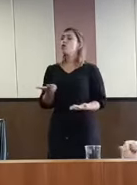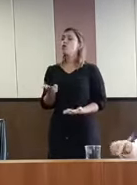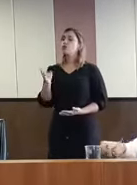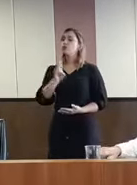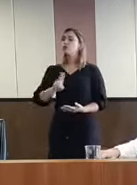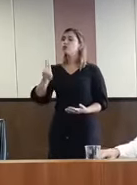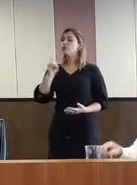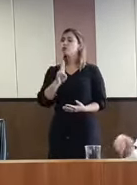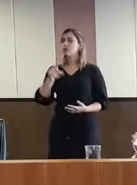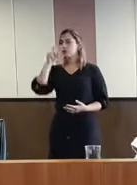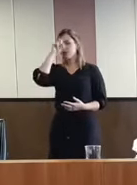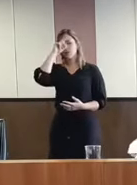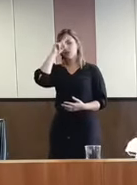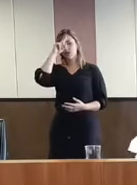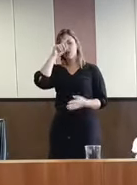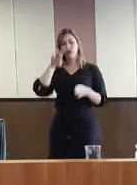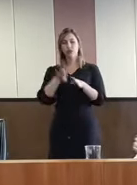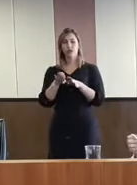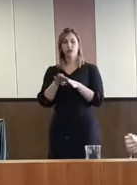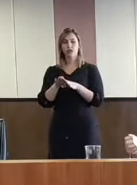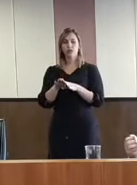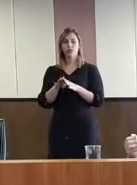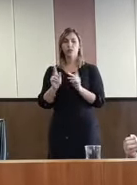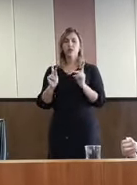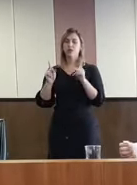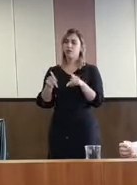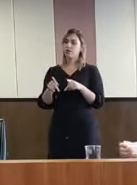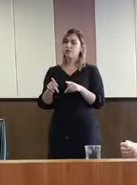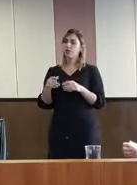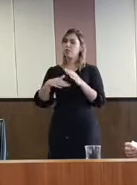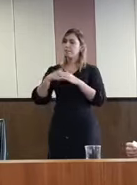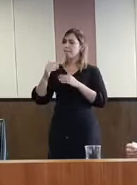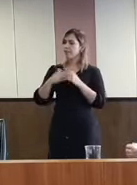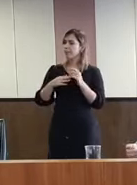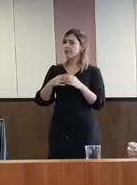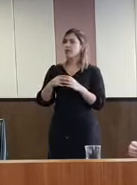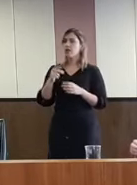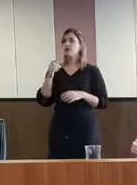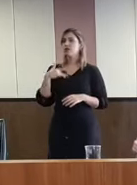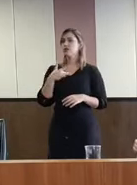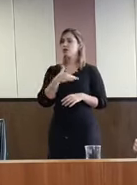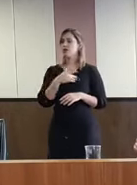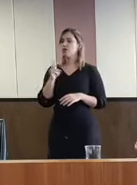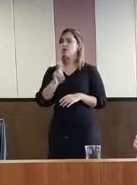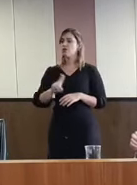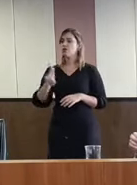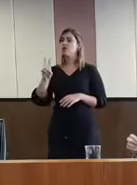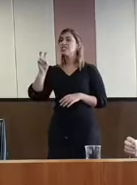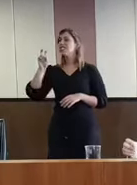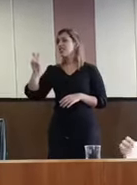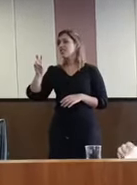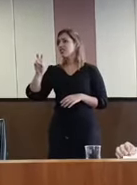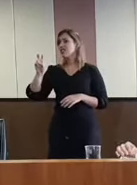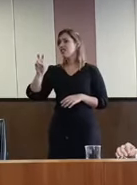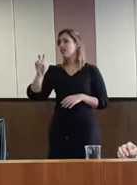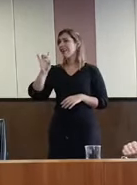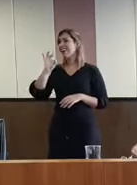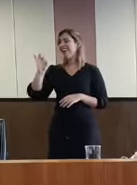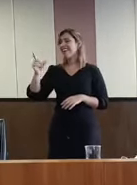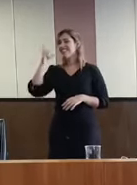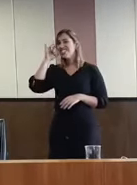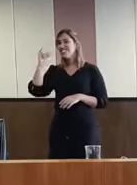nos nossos hospitais e na maioria da população. O profissional da saúde, em média, vai usar 5 máscaras dessa por